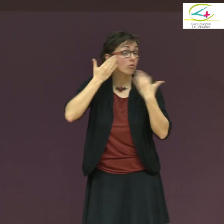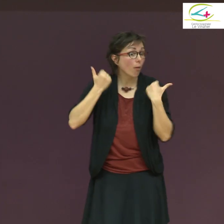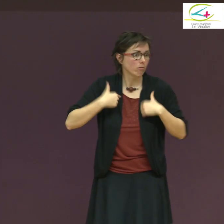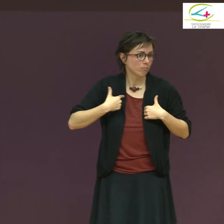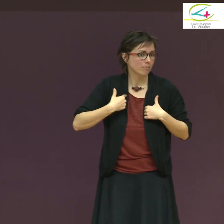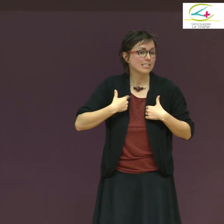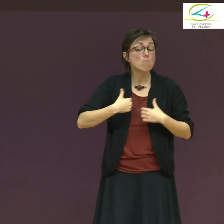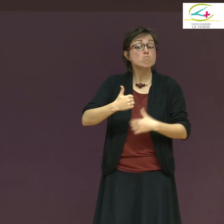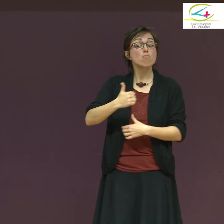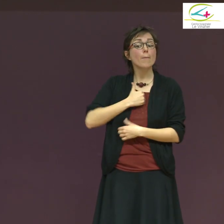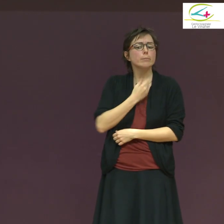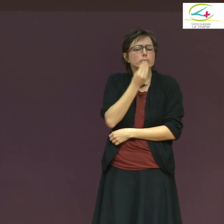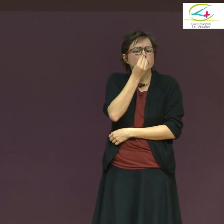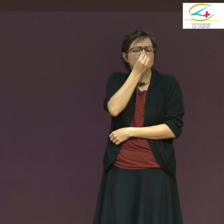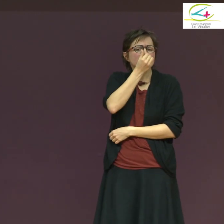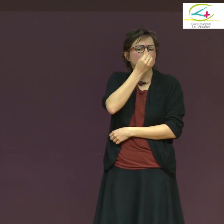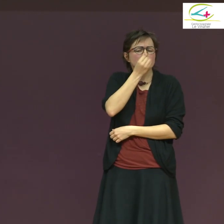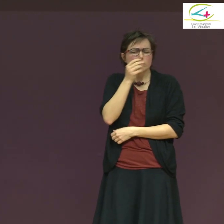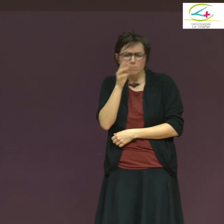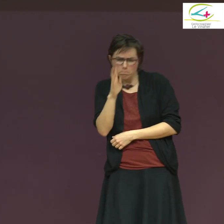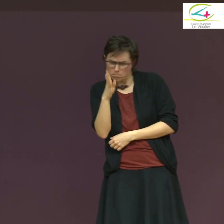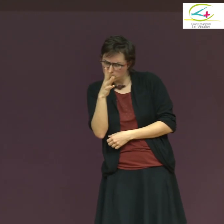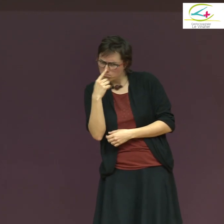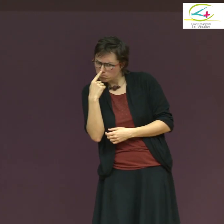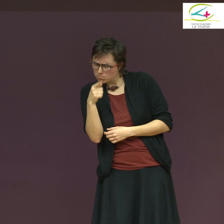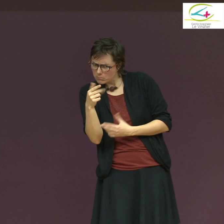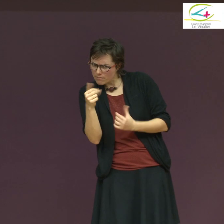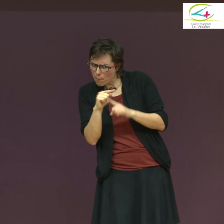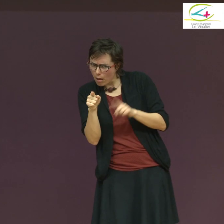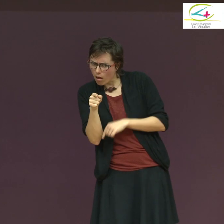tête, on peut se tromper. J'ai l'impression que tu vas pas bien.